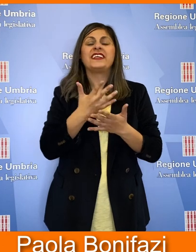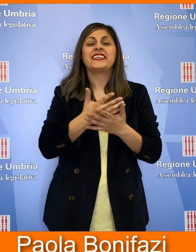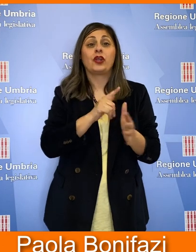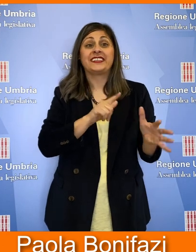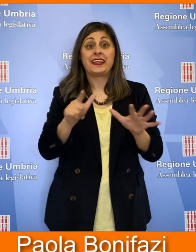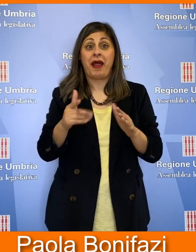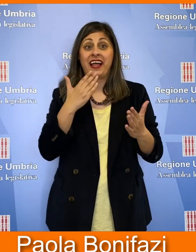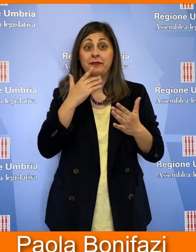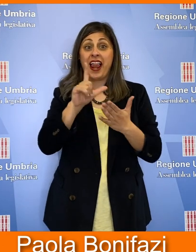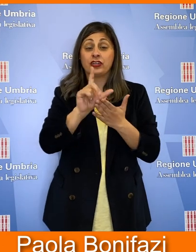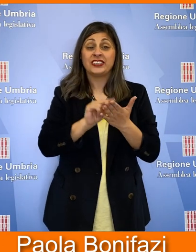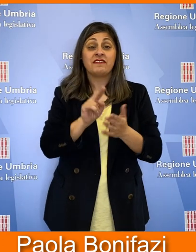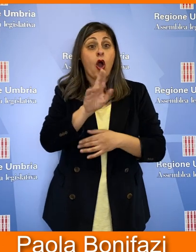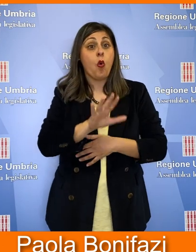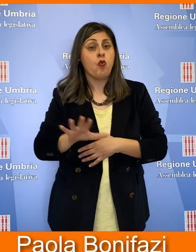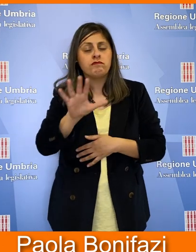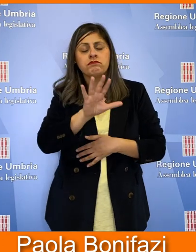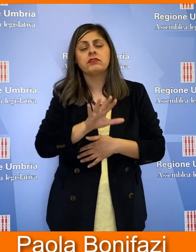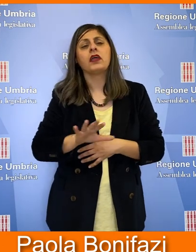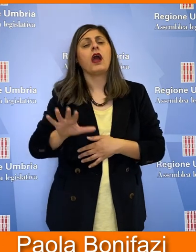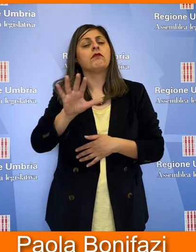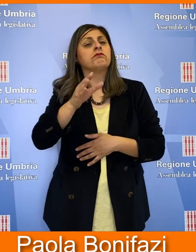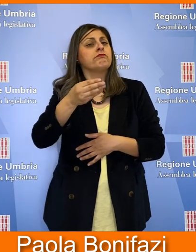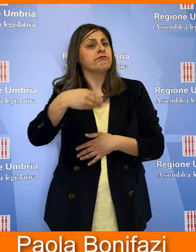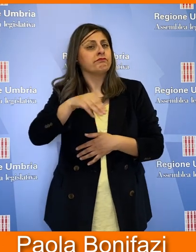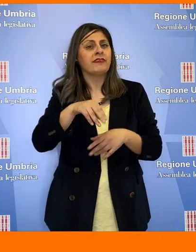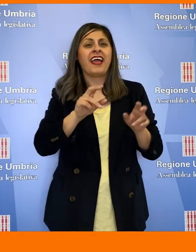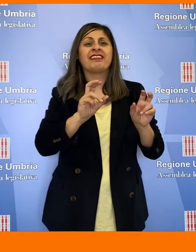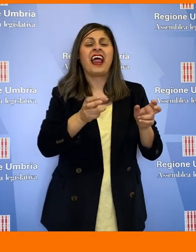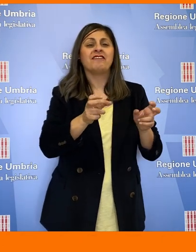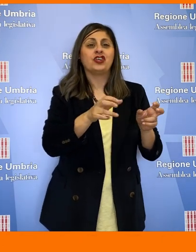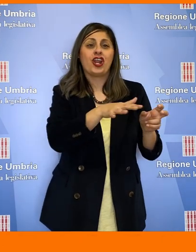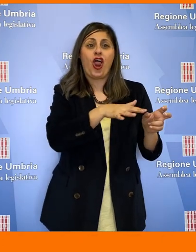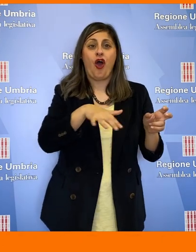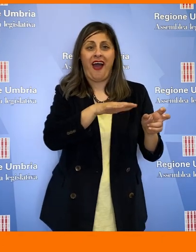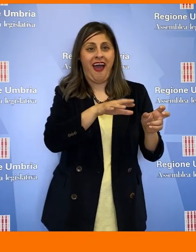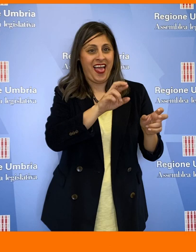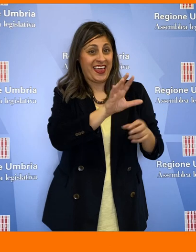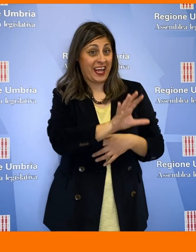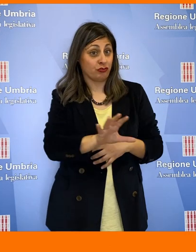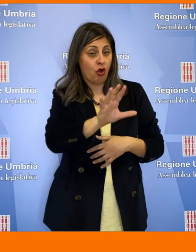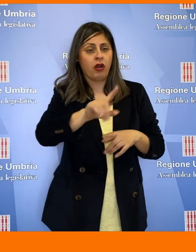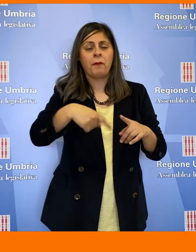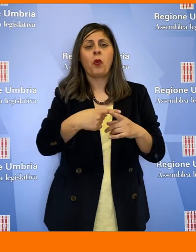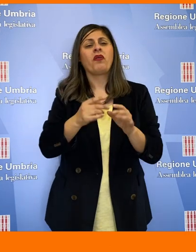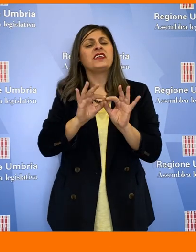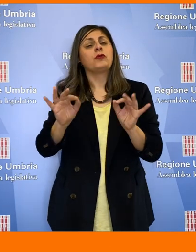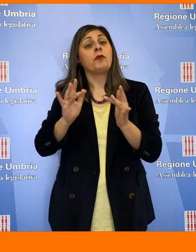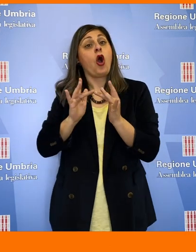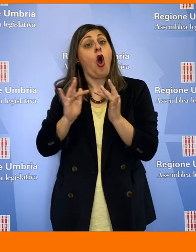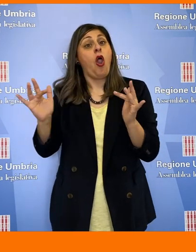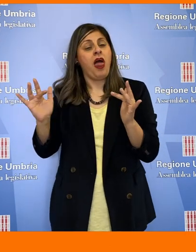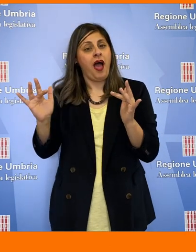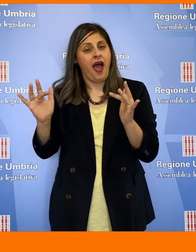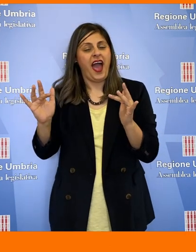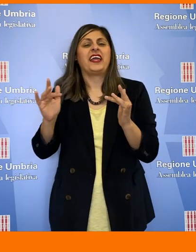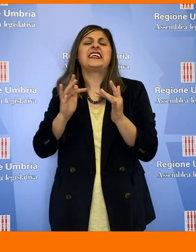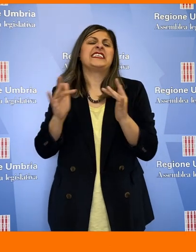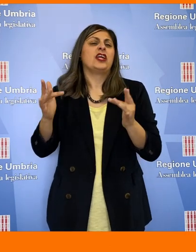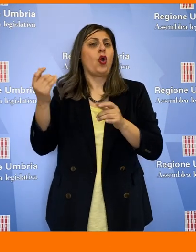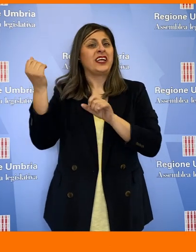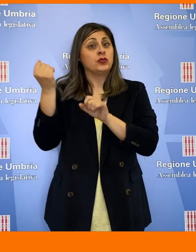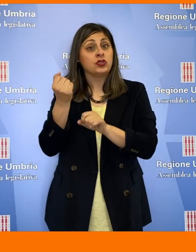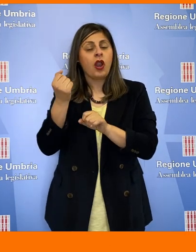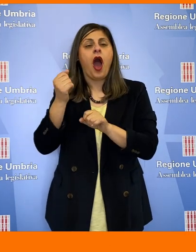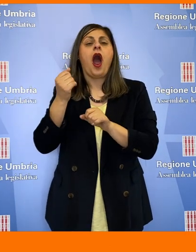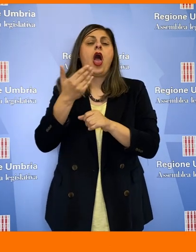notiziario settimanale dell'Assemblea Legislativa dell'Umbria, va in onda sulle televisioni locali della Regione, è disponibile in rete sul